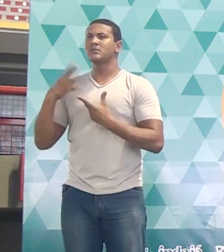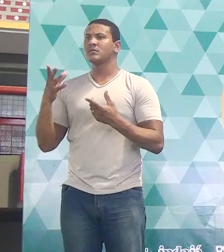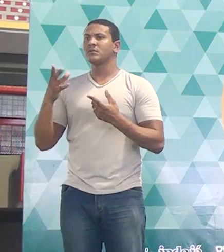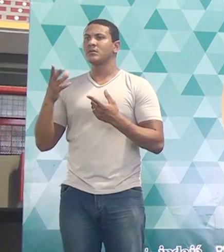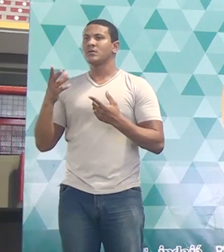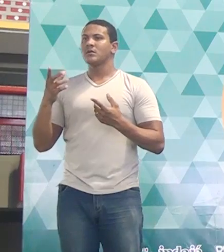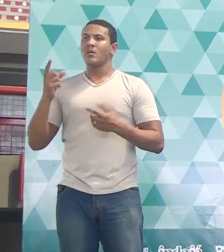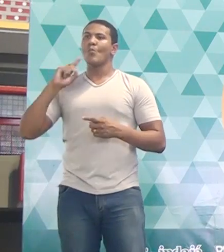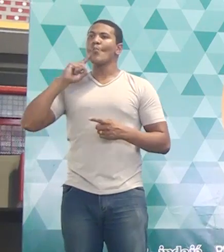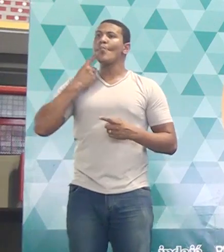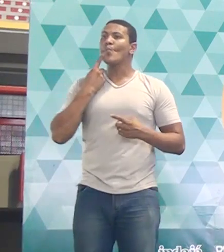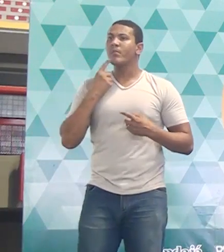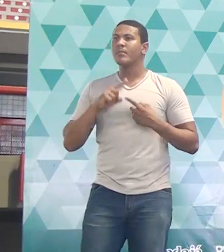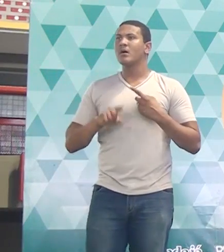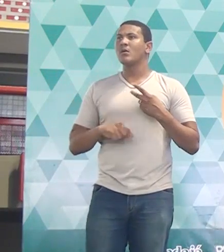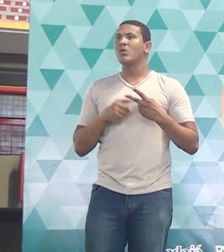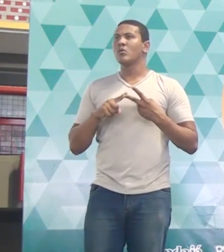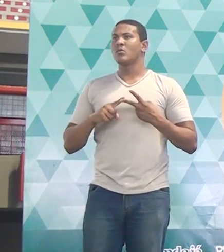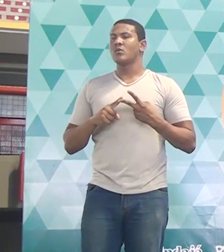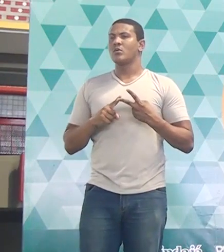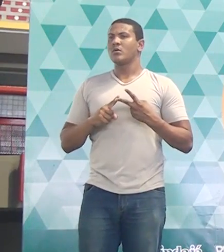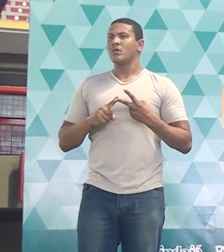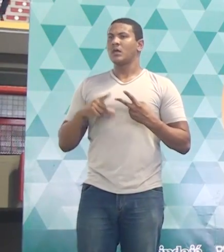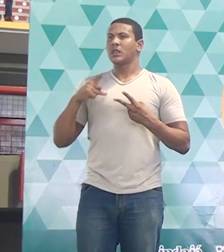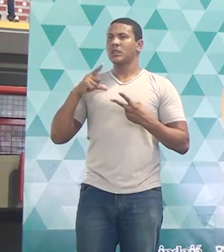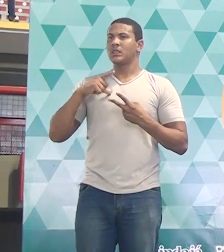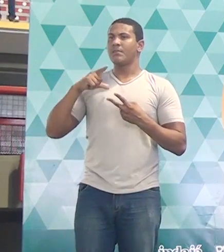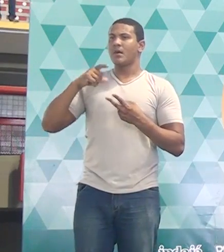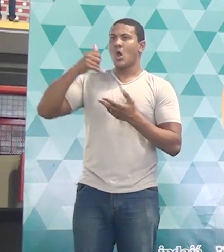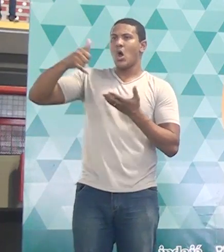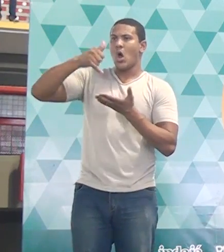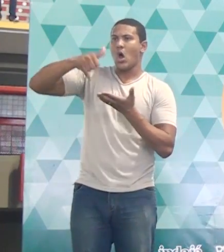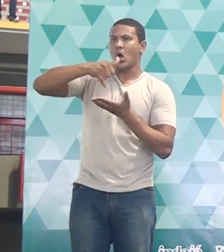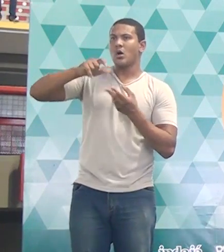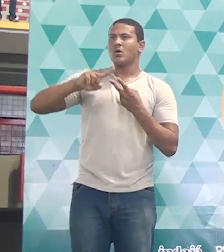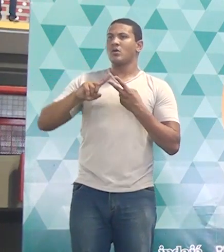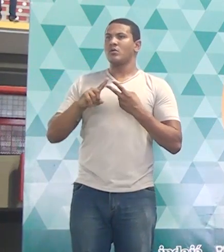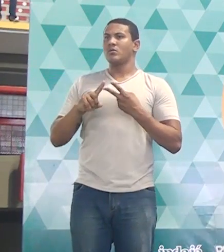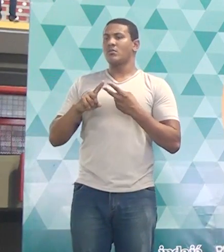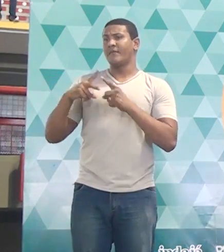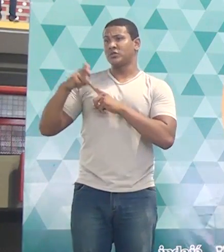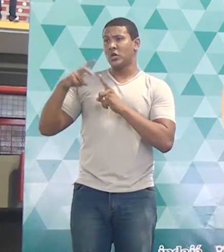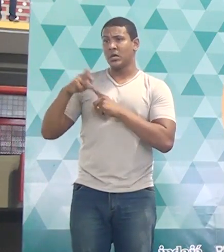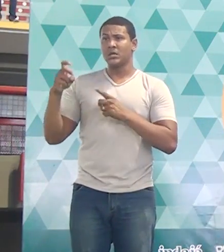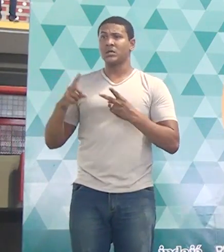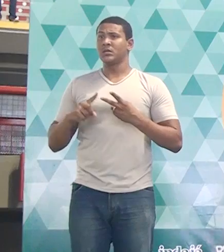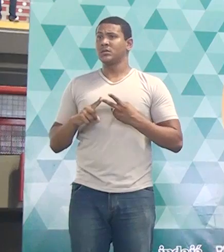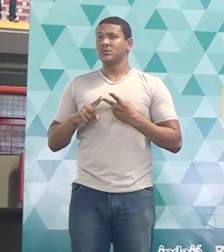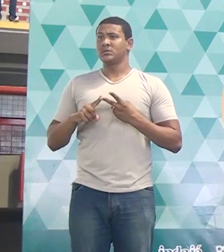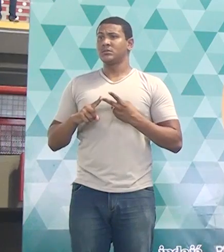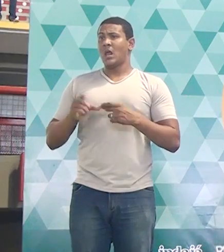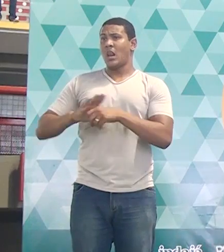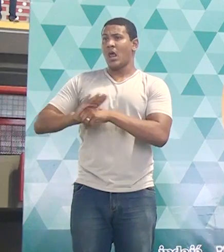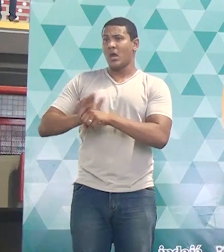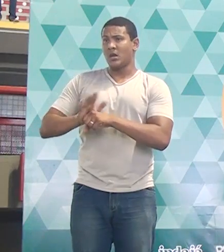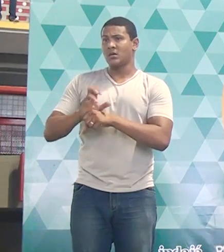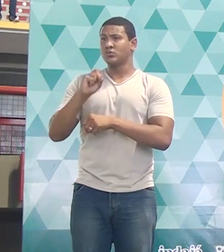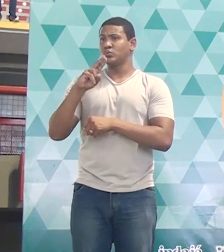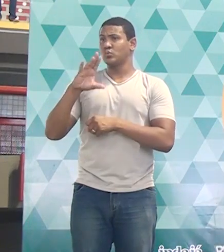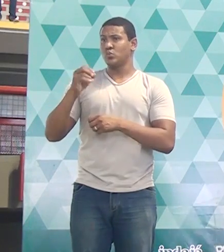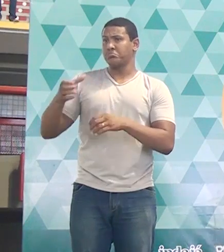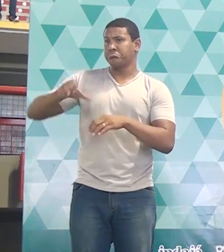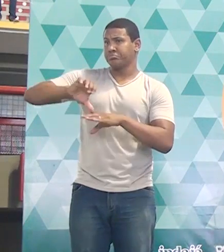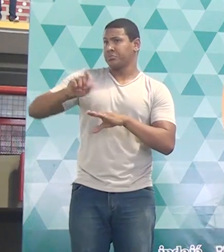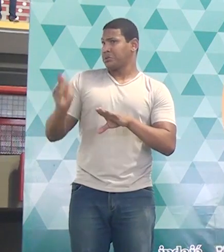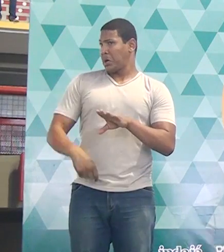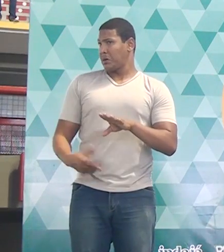limão, vinagre, suco de laranja, refrigerante. Todos esses materiais são ácidos. Eu também